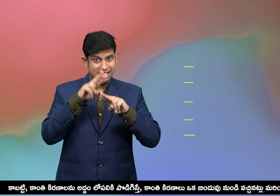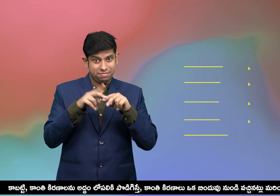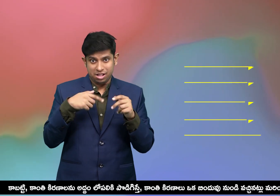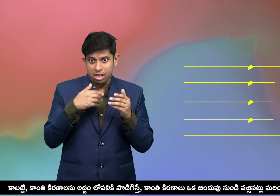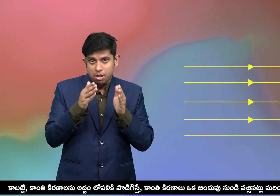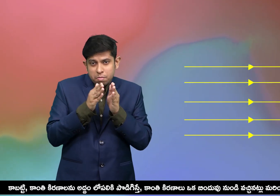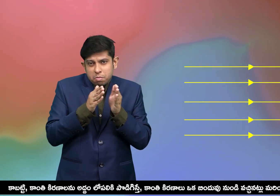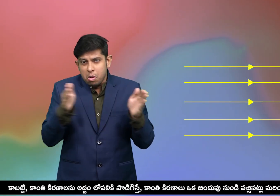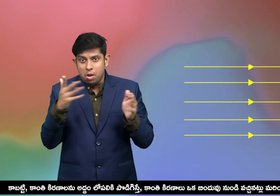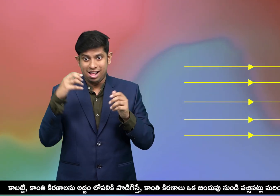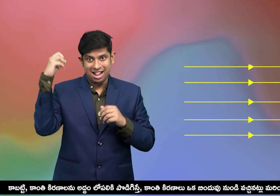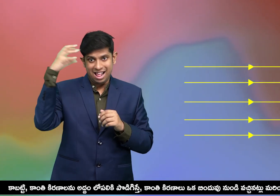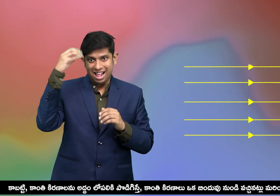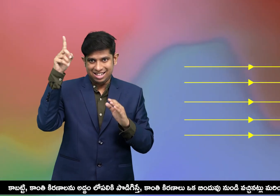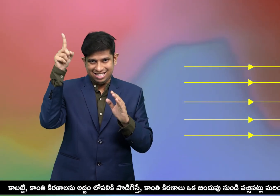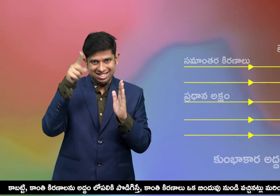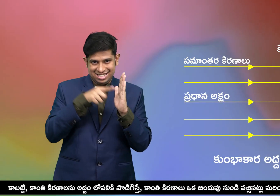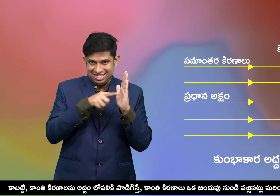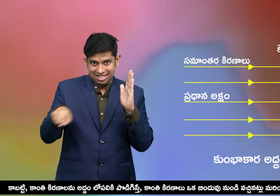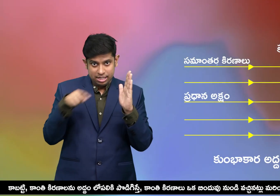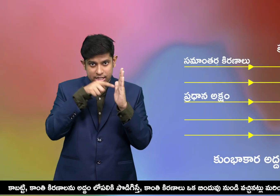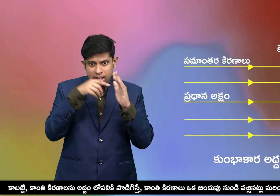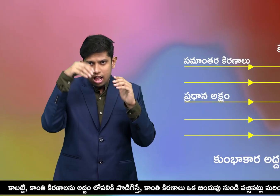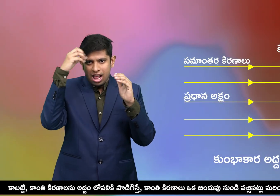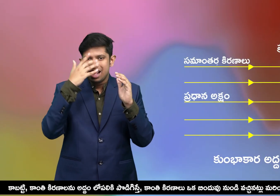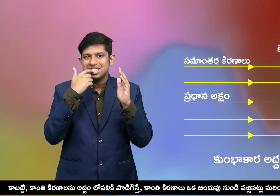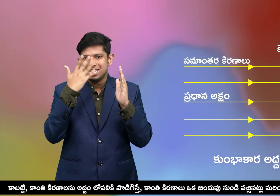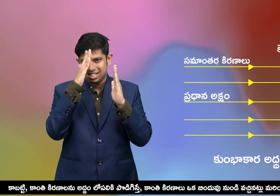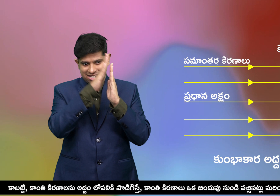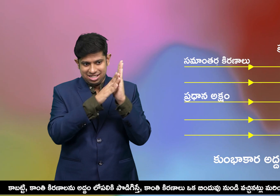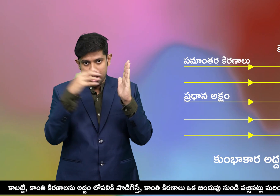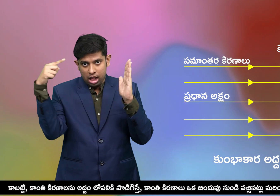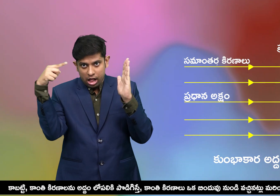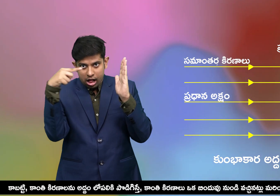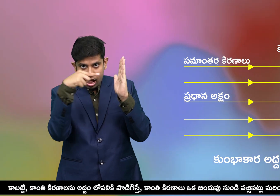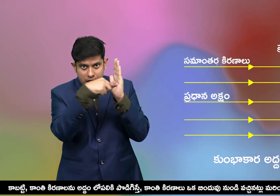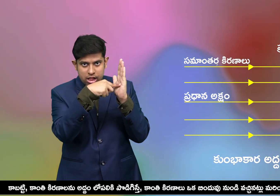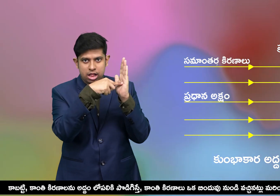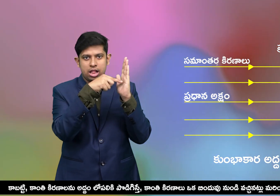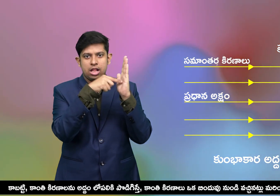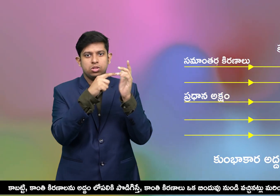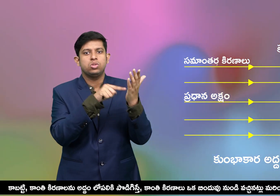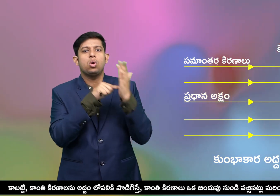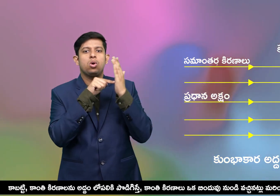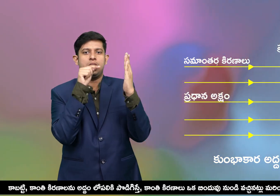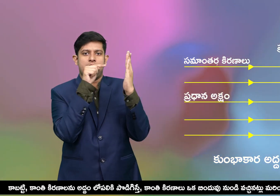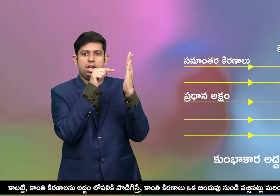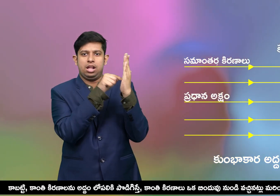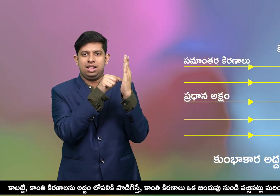కాబట్టి కాంతి కిరణాలను అద్దం లోపలికి పొడిగిస్తే కాంతి కిరణాలు ఒక బిందువు నుండి వచ్చినట్లు మరియు తరువాత